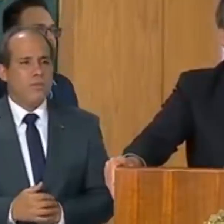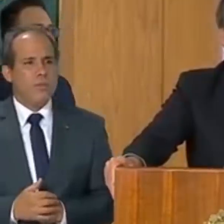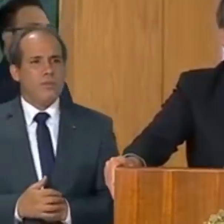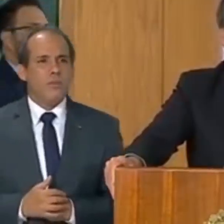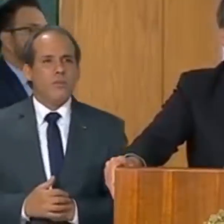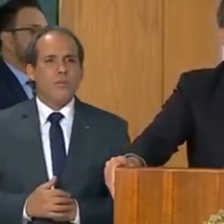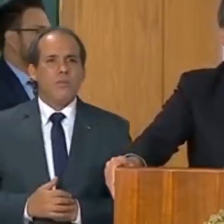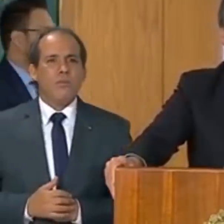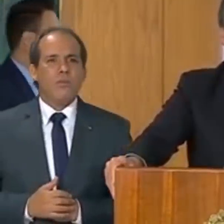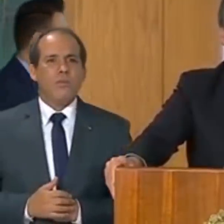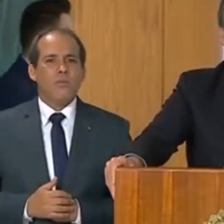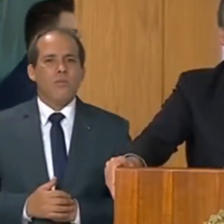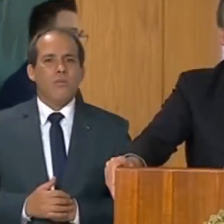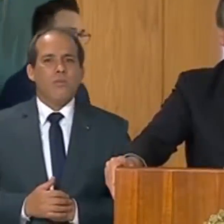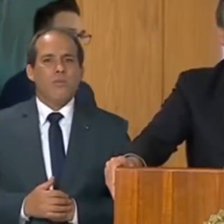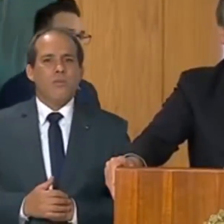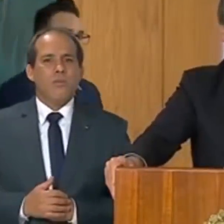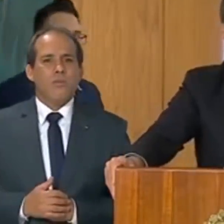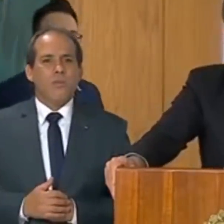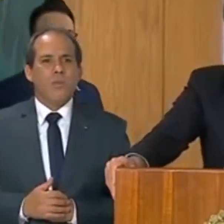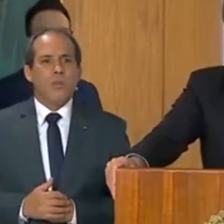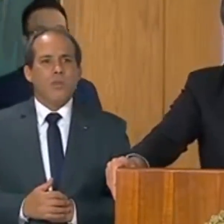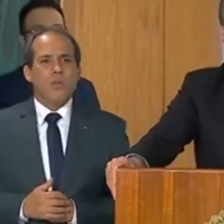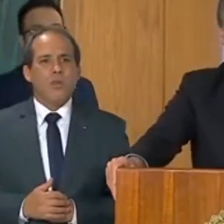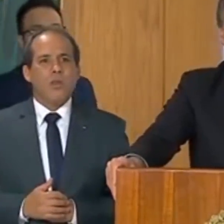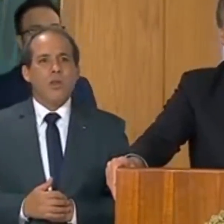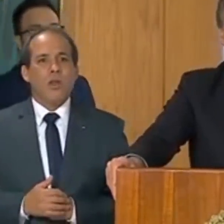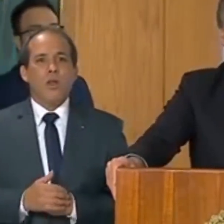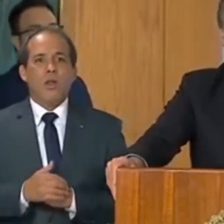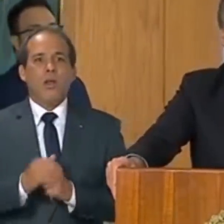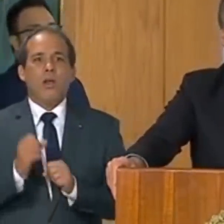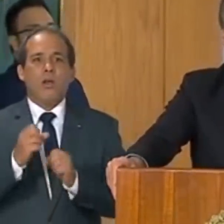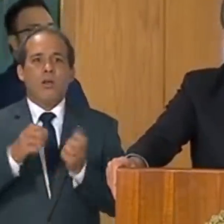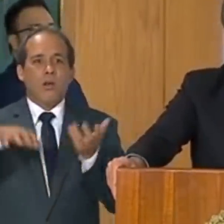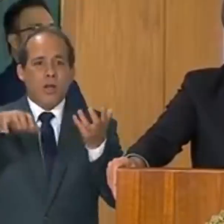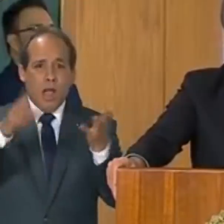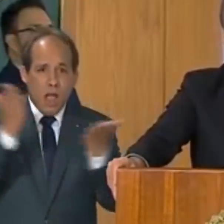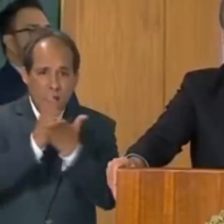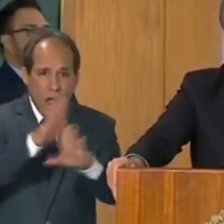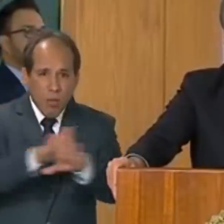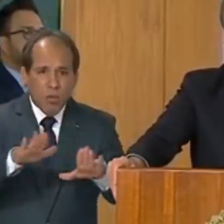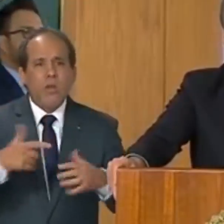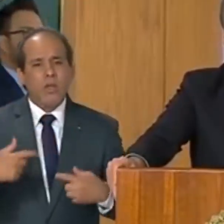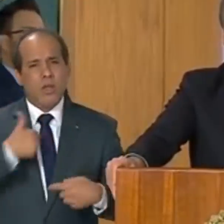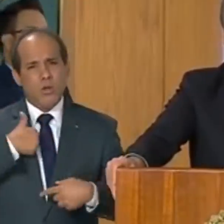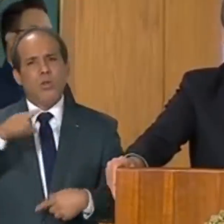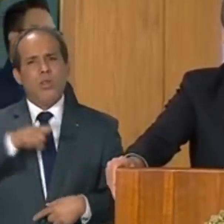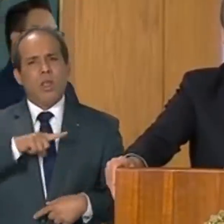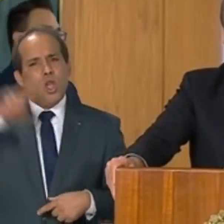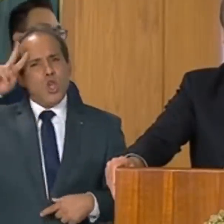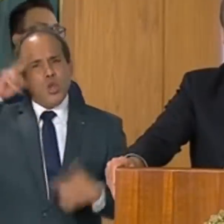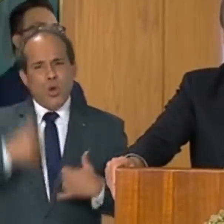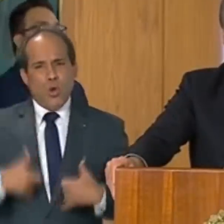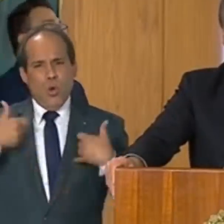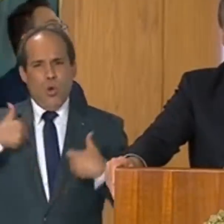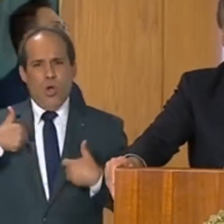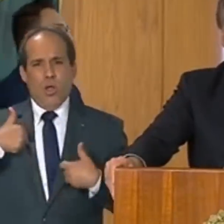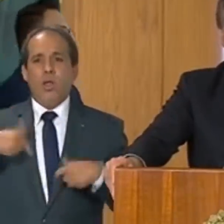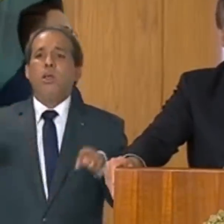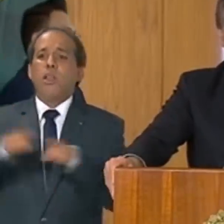Eu vou sair honradamente da Câmara e dizer uma coisa a todos vocês. Eu vou fazer a minha